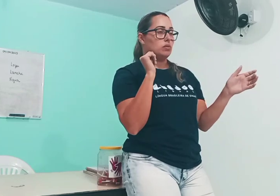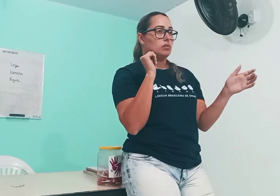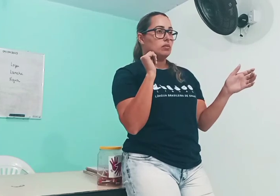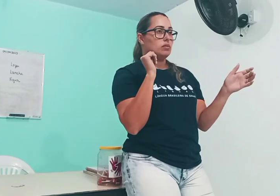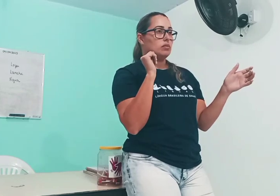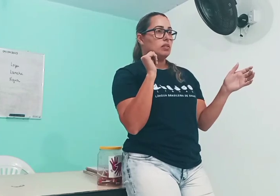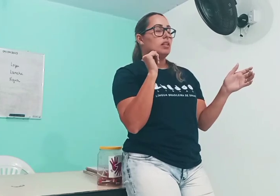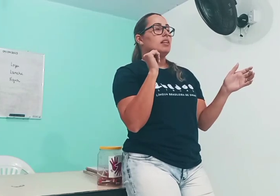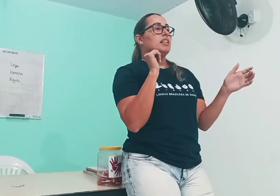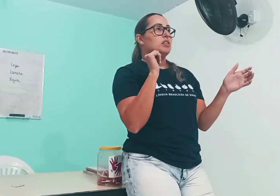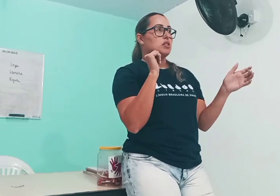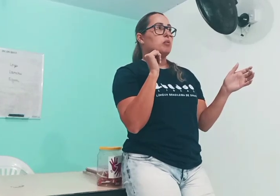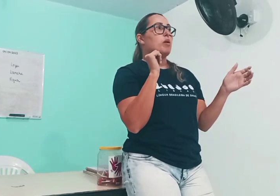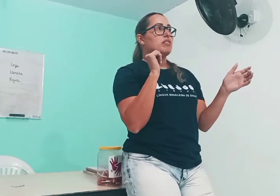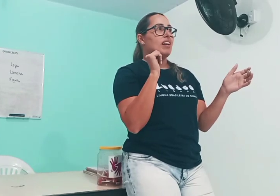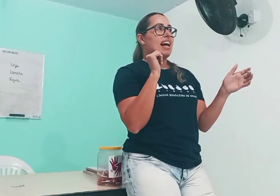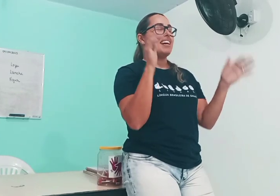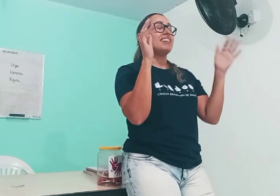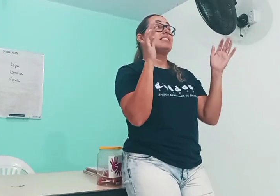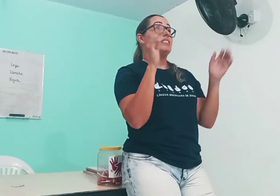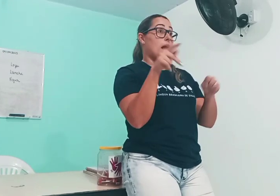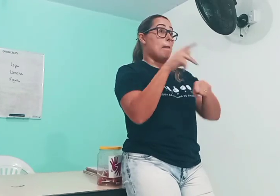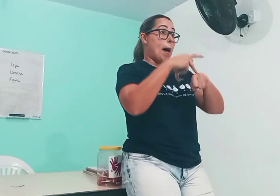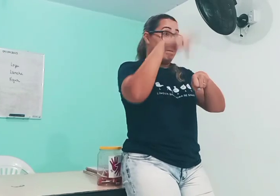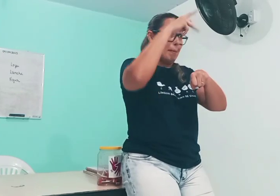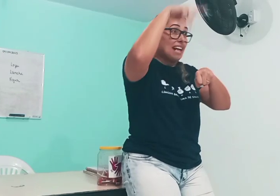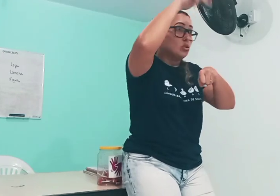mundo. Então você não pode falar.